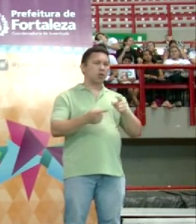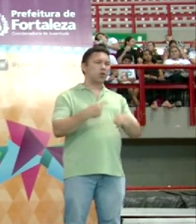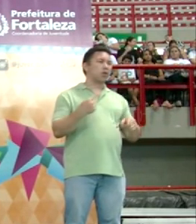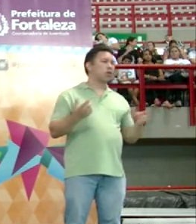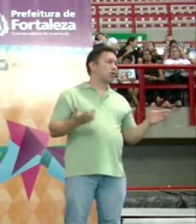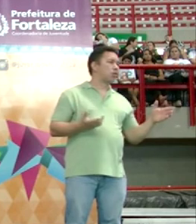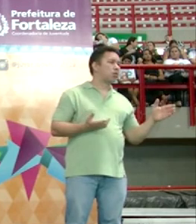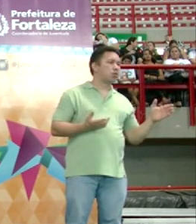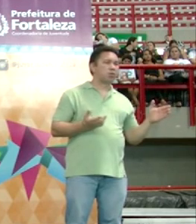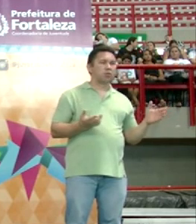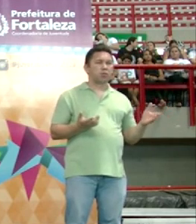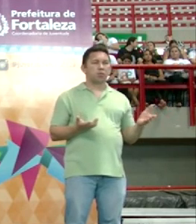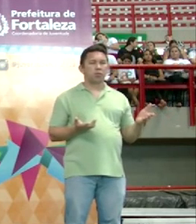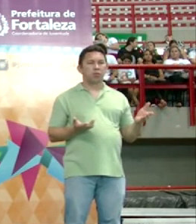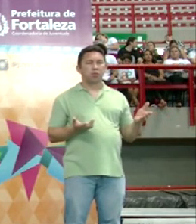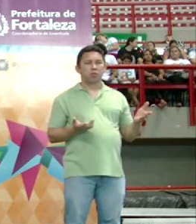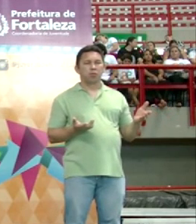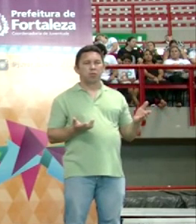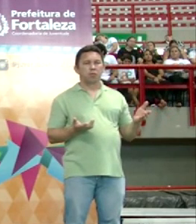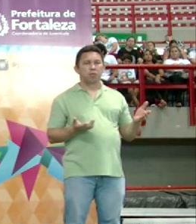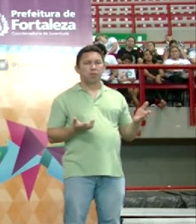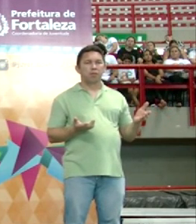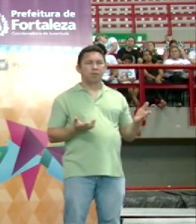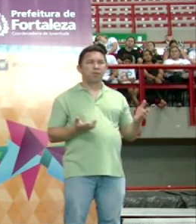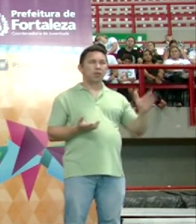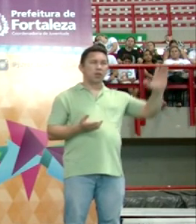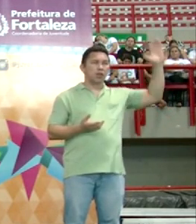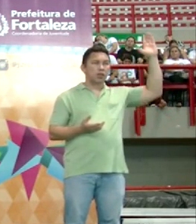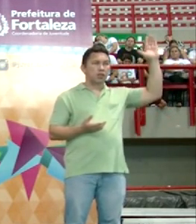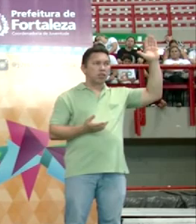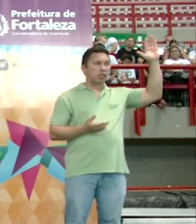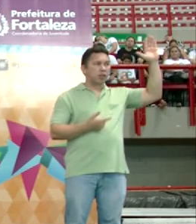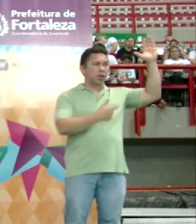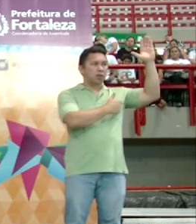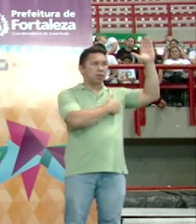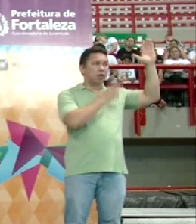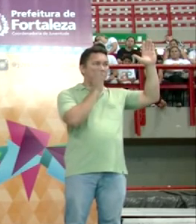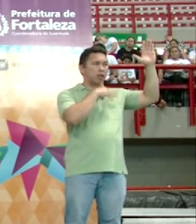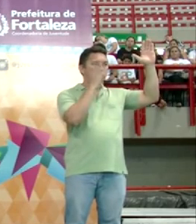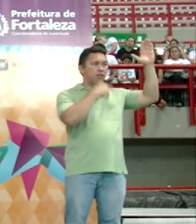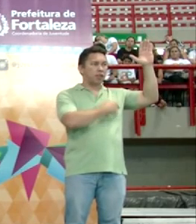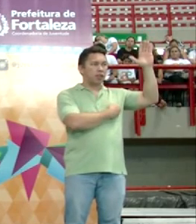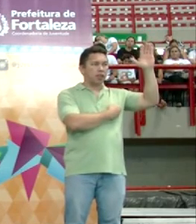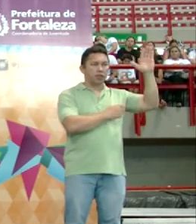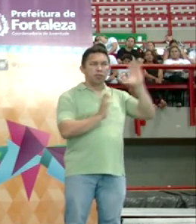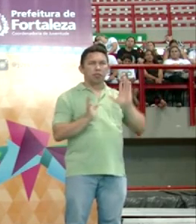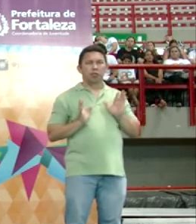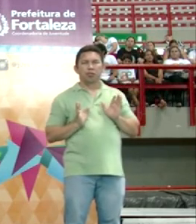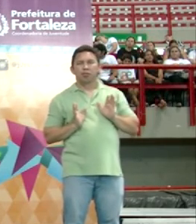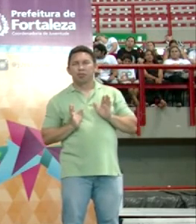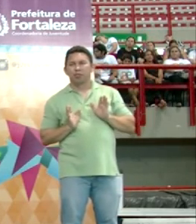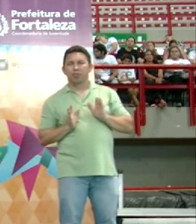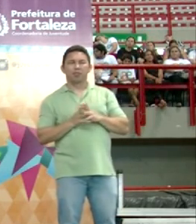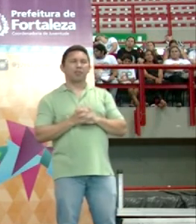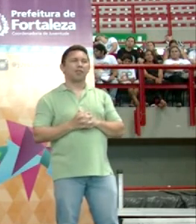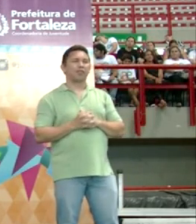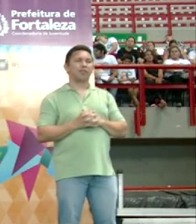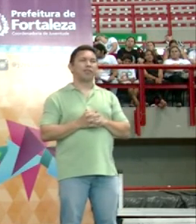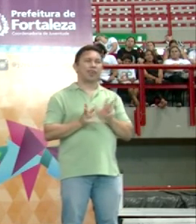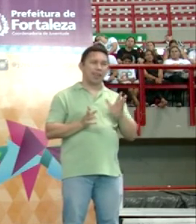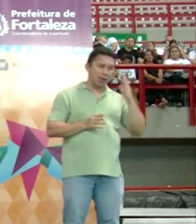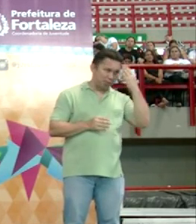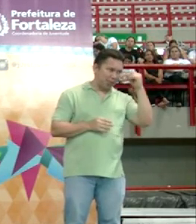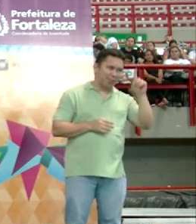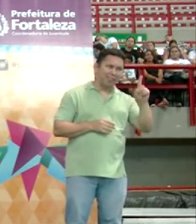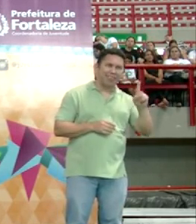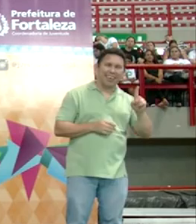com ela. Quem não levantou o braço está com o sovaco fedorento. É isso? Estou certo? Não? Ou é porque não sabe